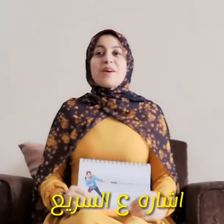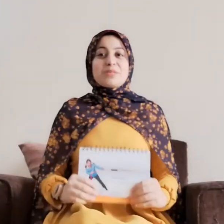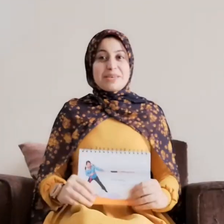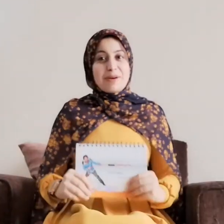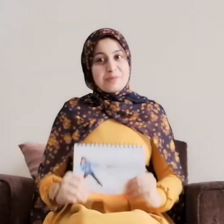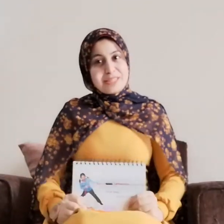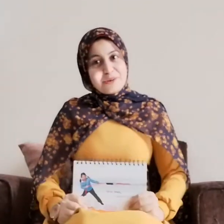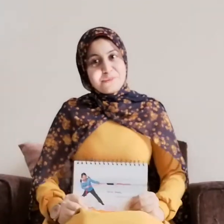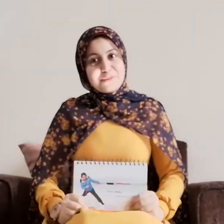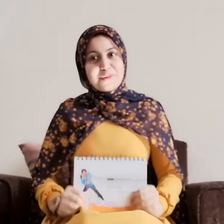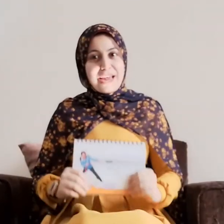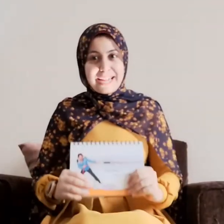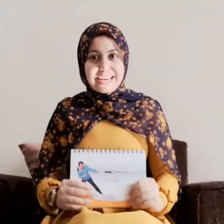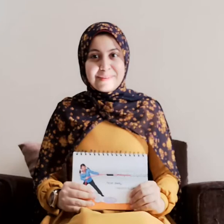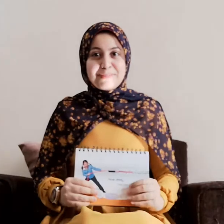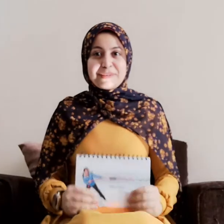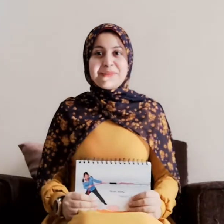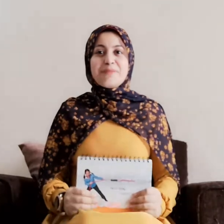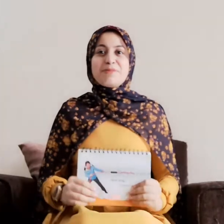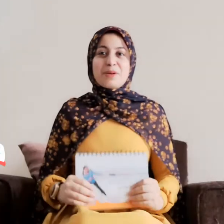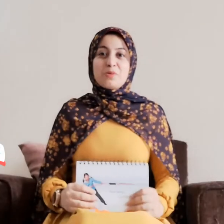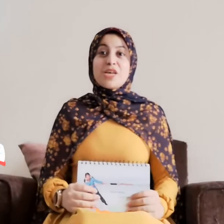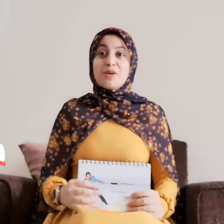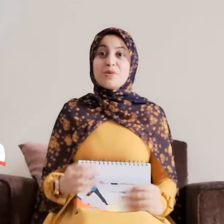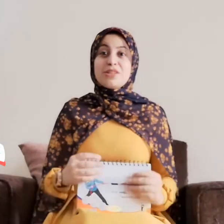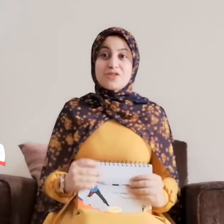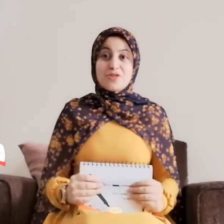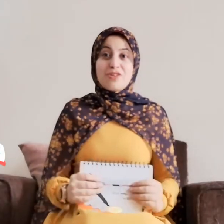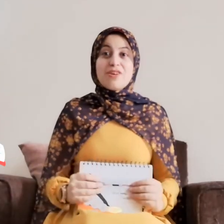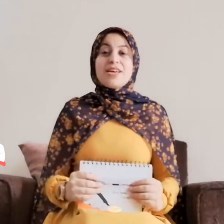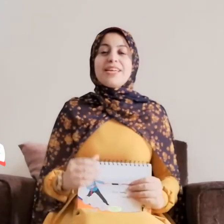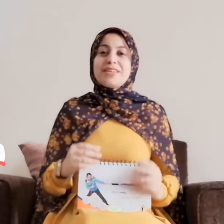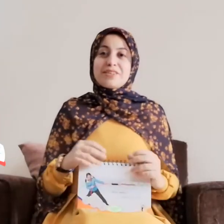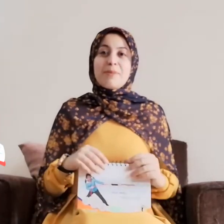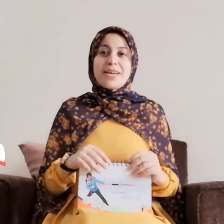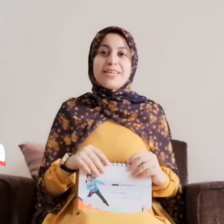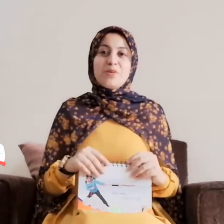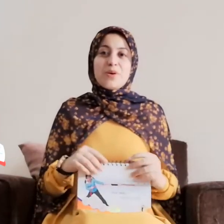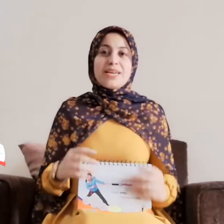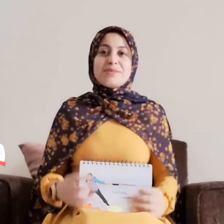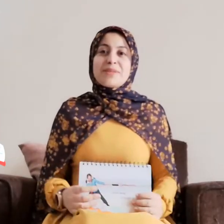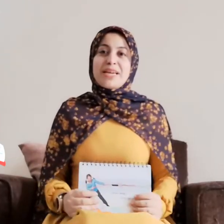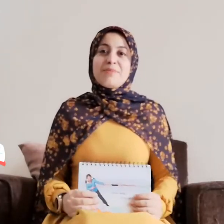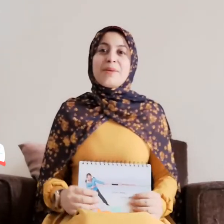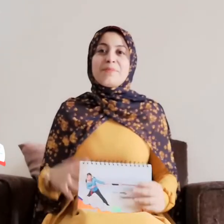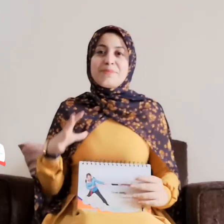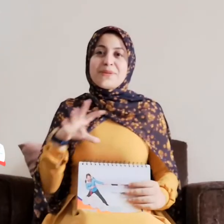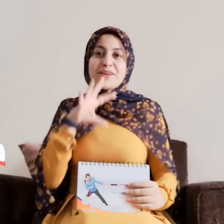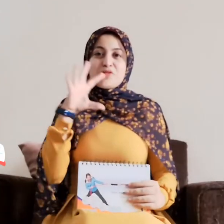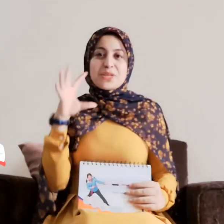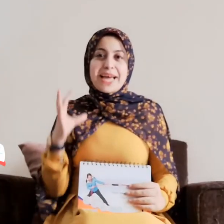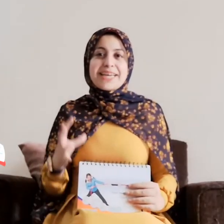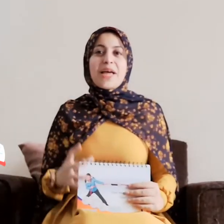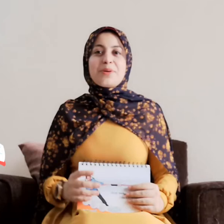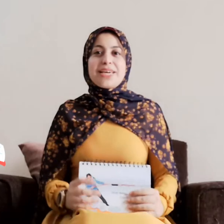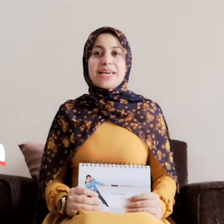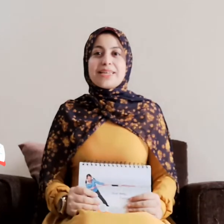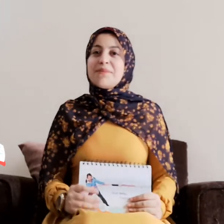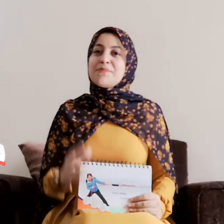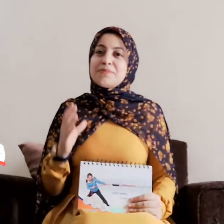وزي ما عودناكم كل حلقة بنبدأ بملحوظة عن لغة الإشارة، لأن طبعا أي لغة لازم نتعلمها بنعرف شوية حاجات حواليها كده،